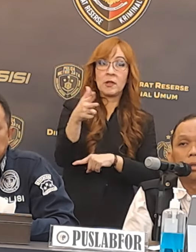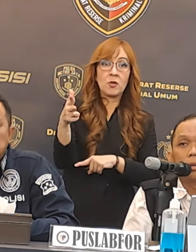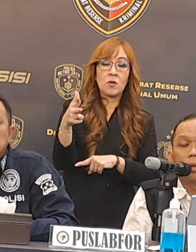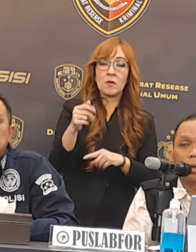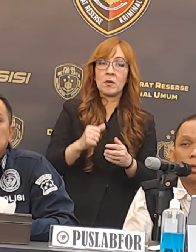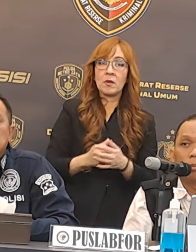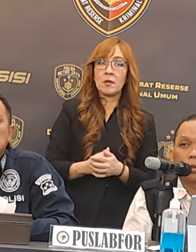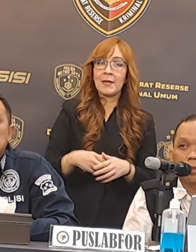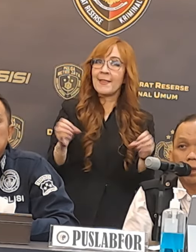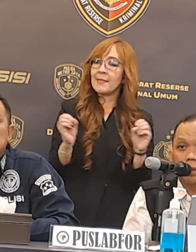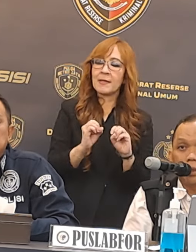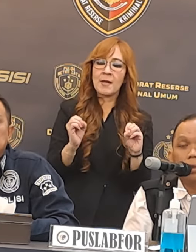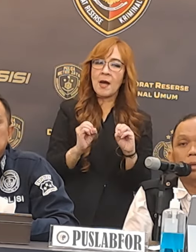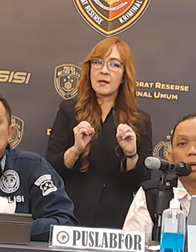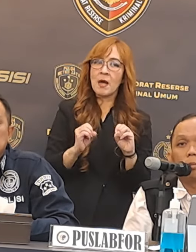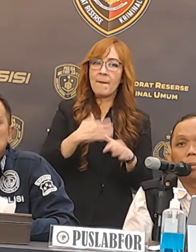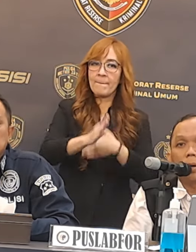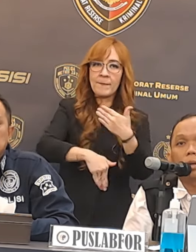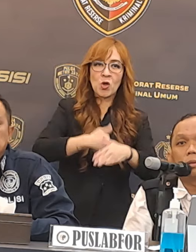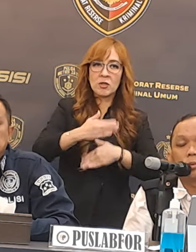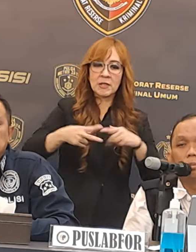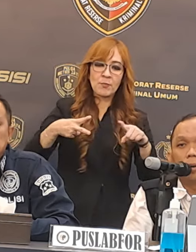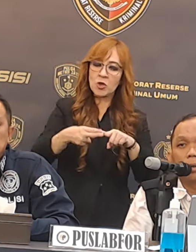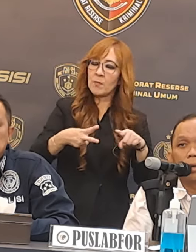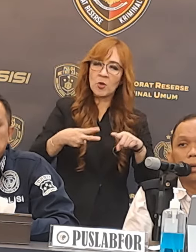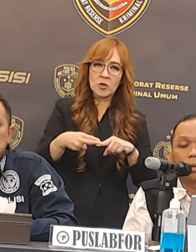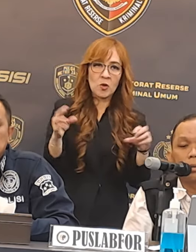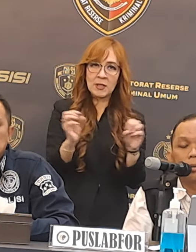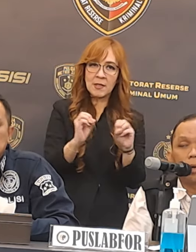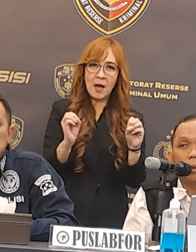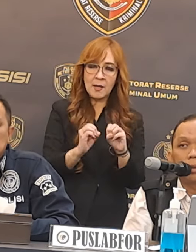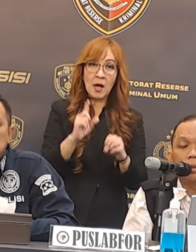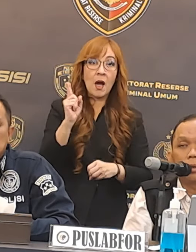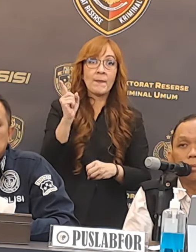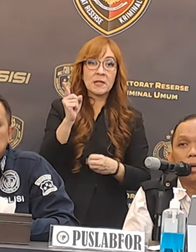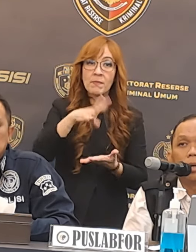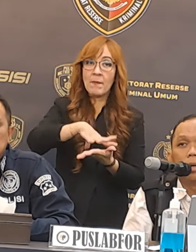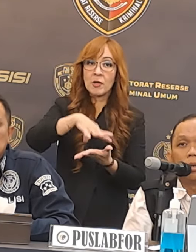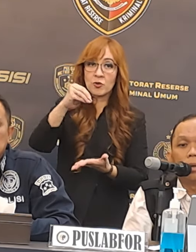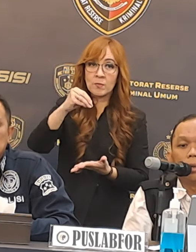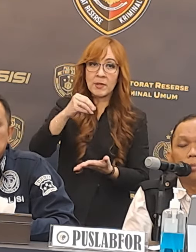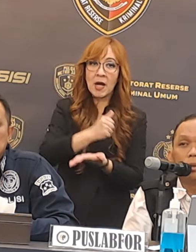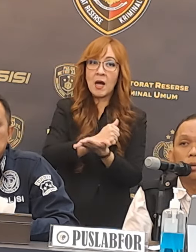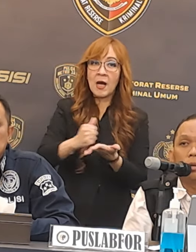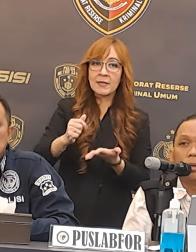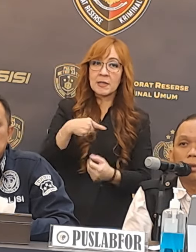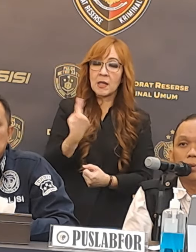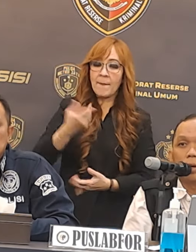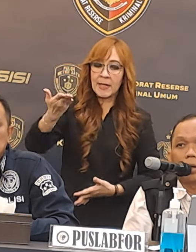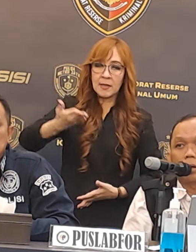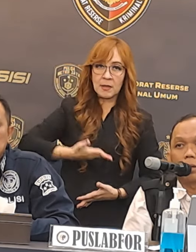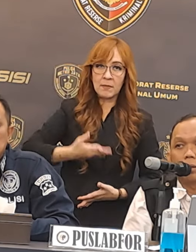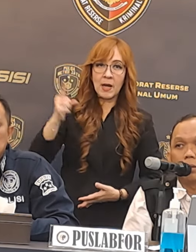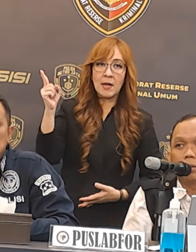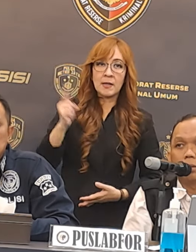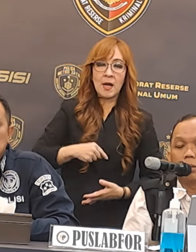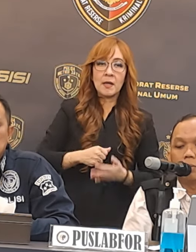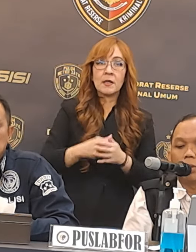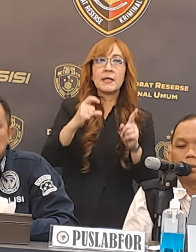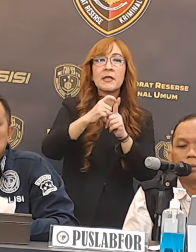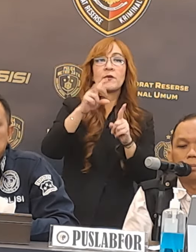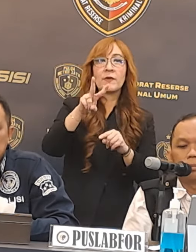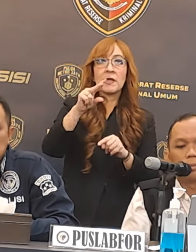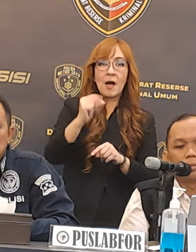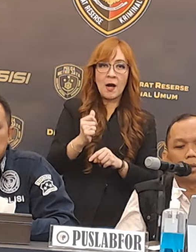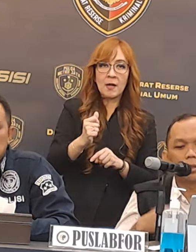adalah tidak adanya proses editing karena memang sumbernya asli juga kami terima dalam bentuk DVR